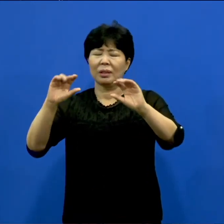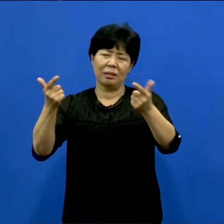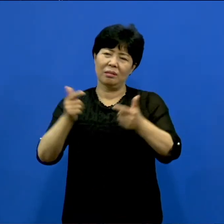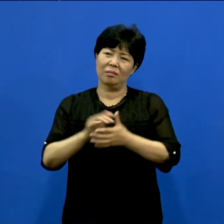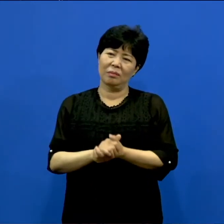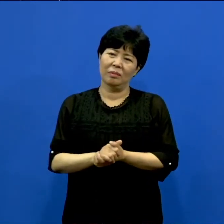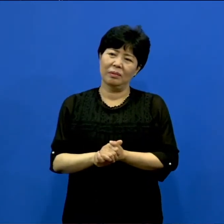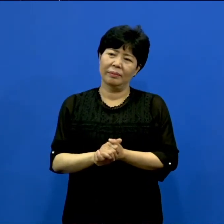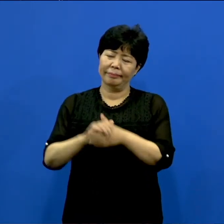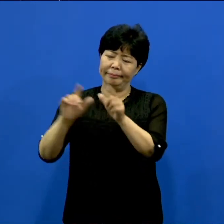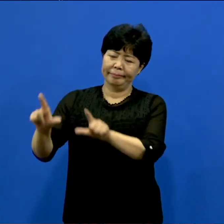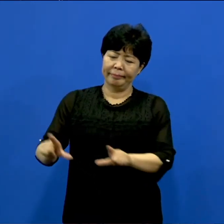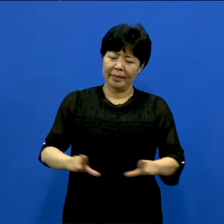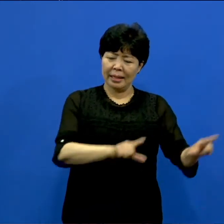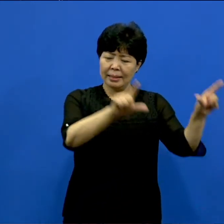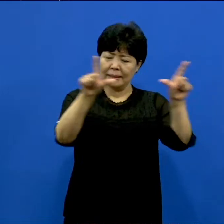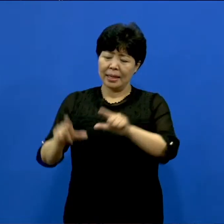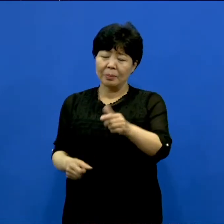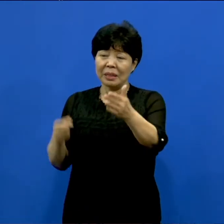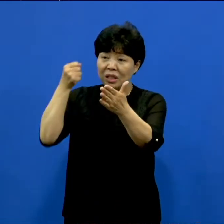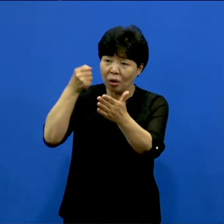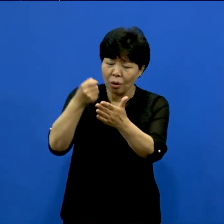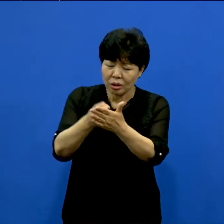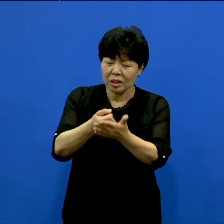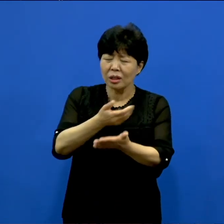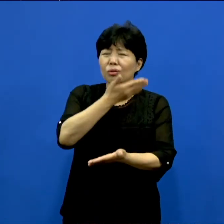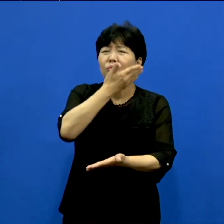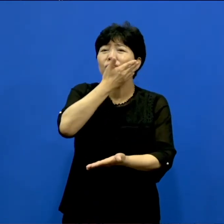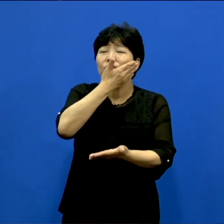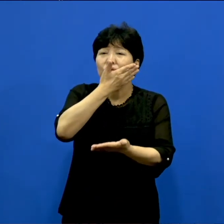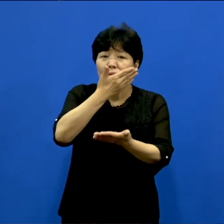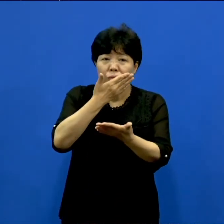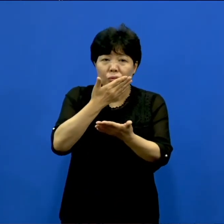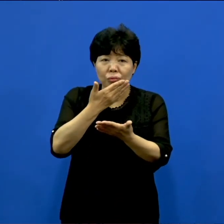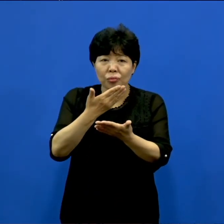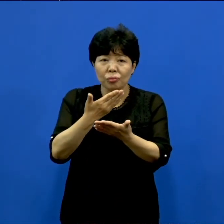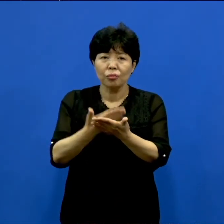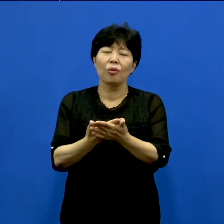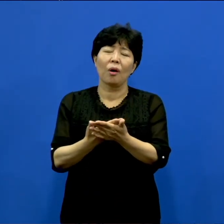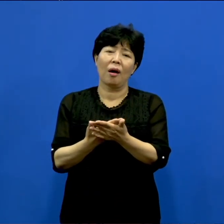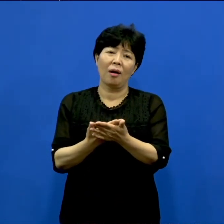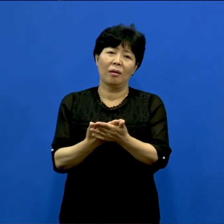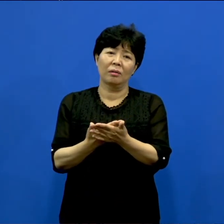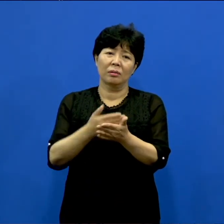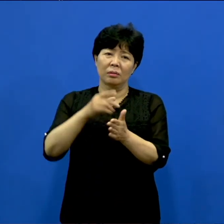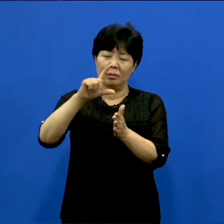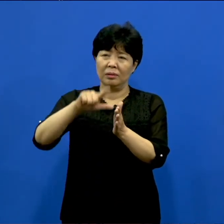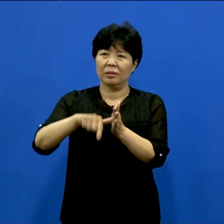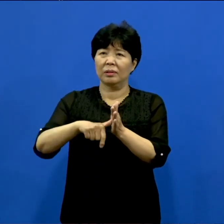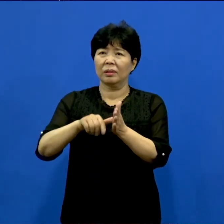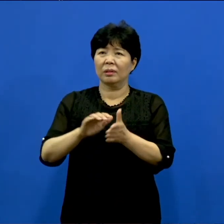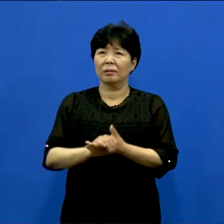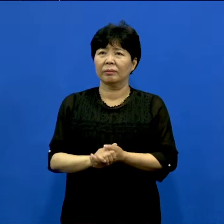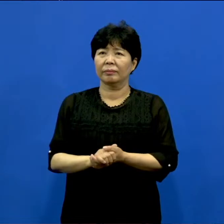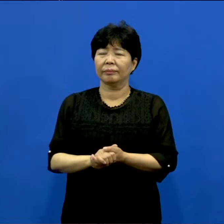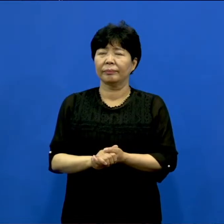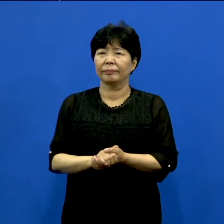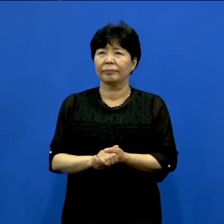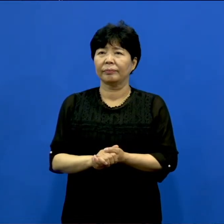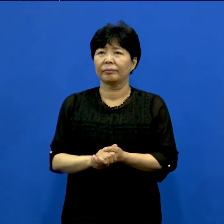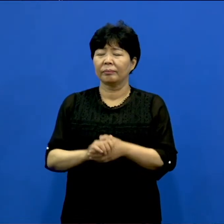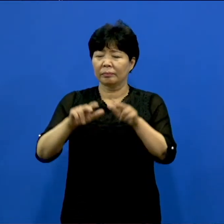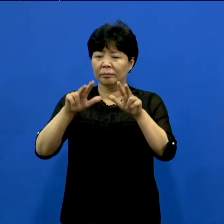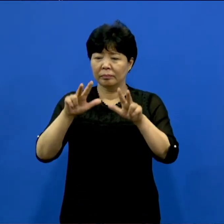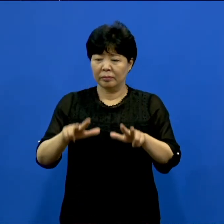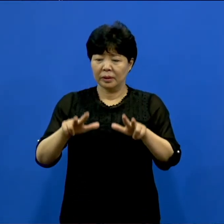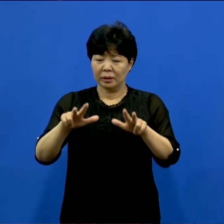결정하는 굉장히 중요한 기로에 설 때가 있어요. 어떤 순종은 내 삶에 지금